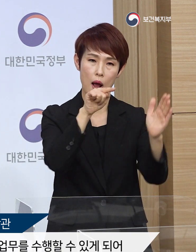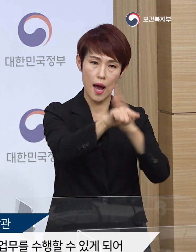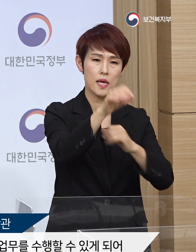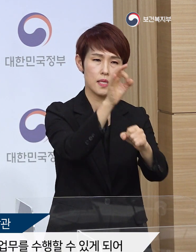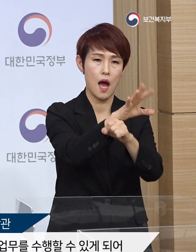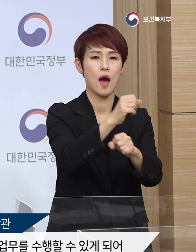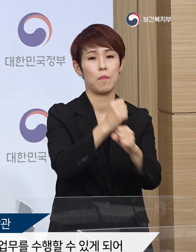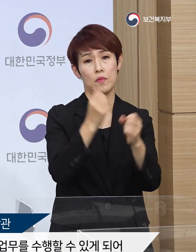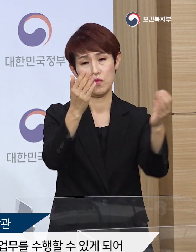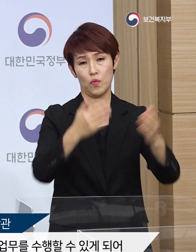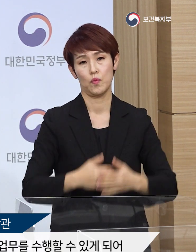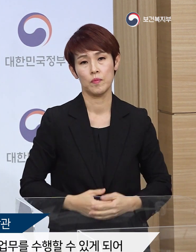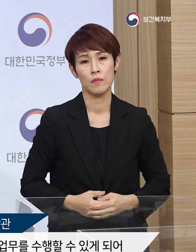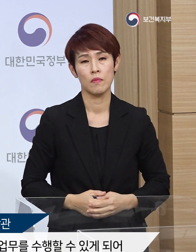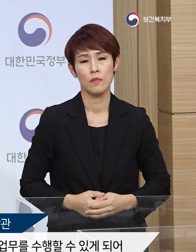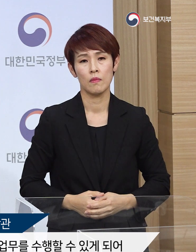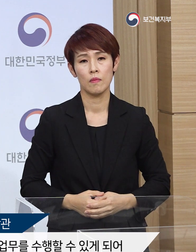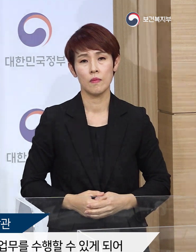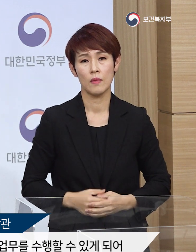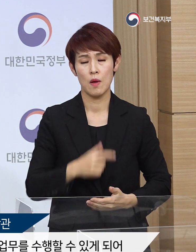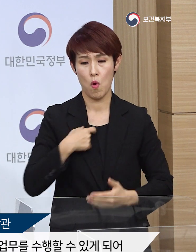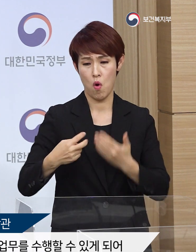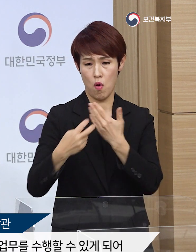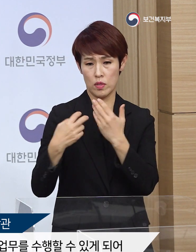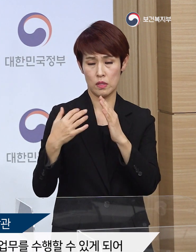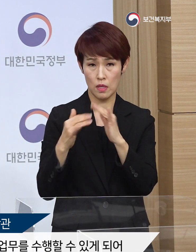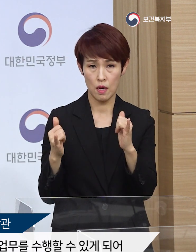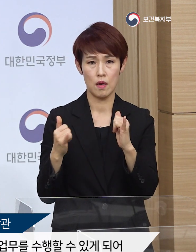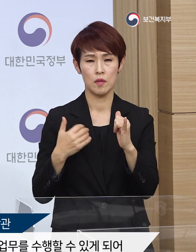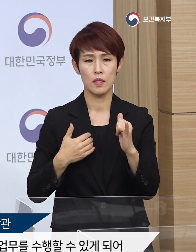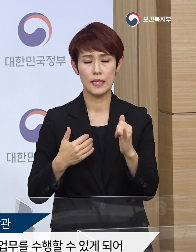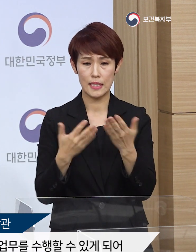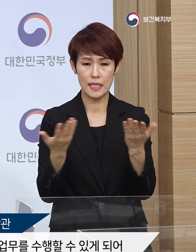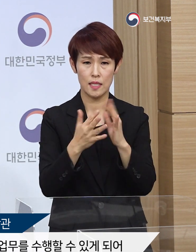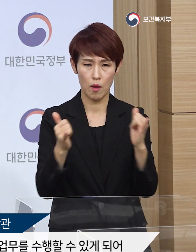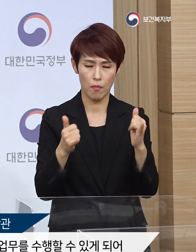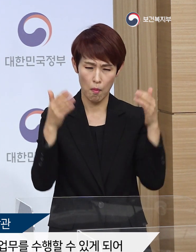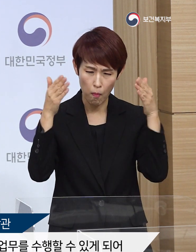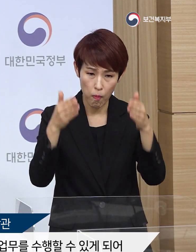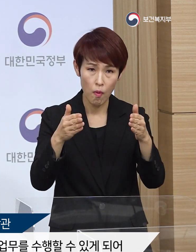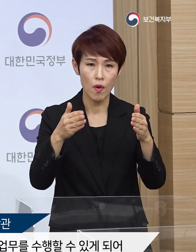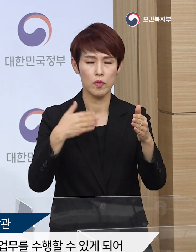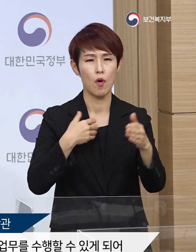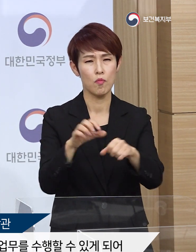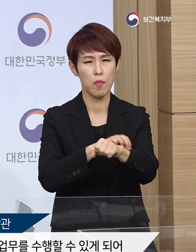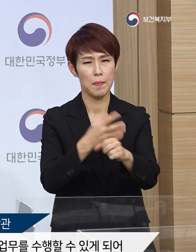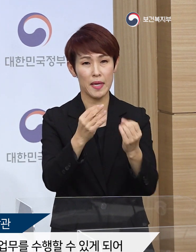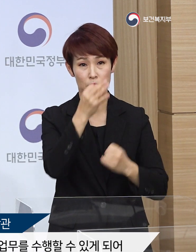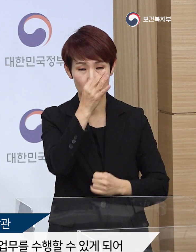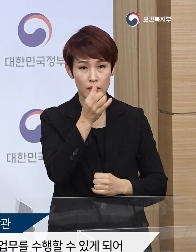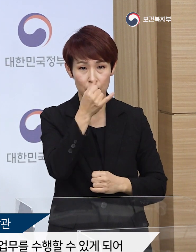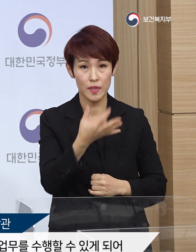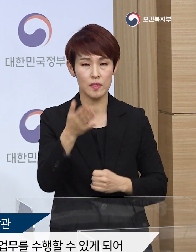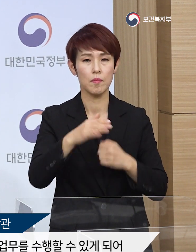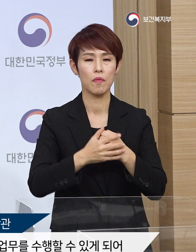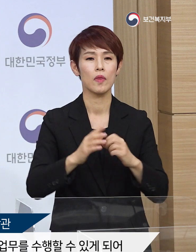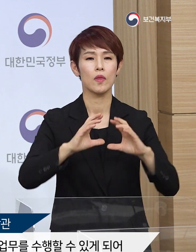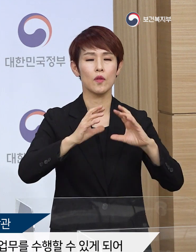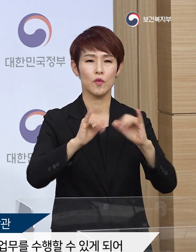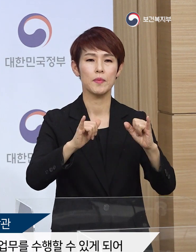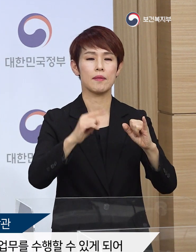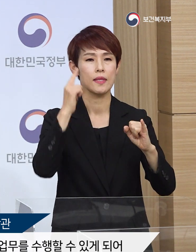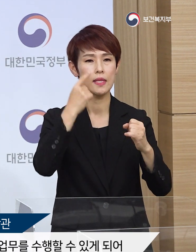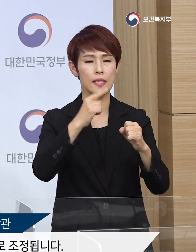이러한 업무에 투입되던 보건소 인력들이 다른 방역 업무를 수행할 수 있게 되어 확진자 급증에 대응할 수 있을 것으로